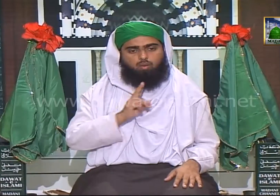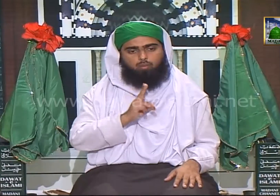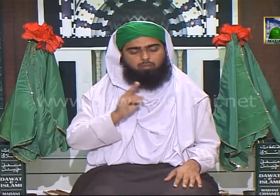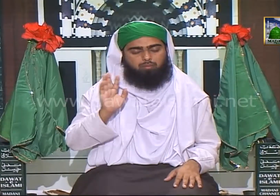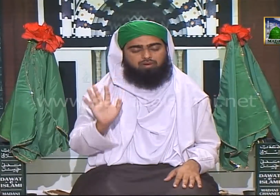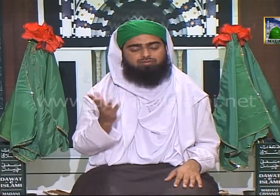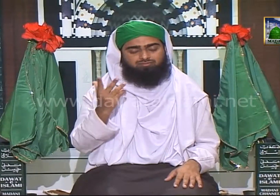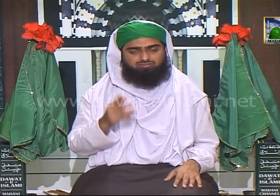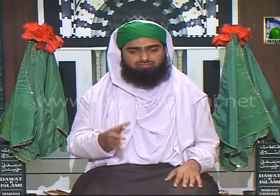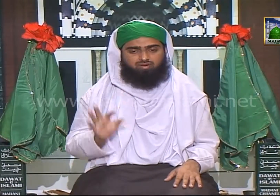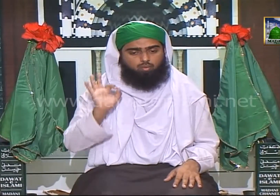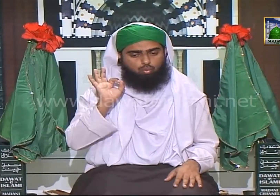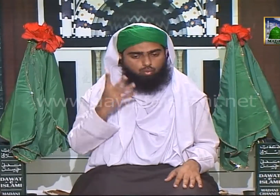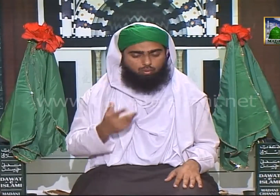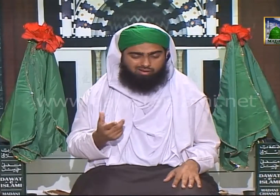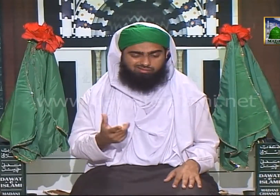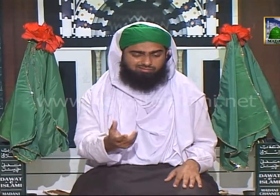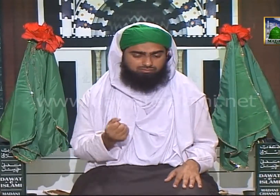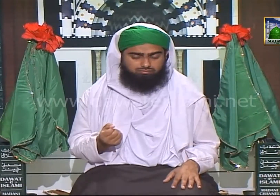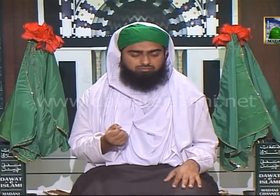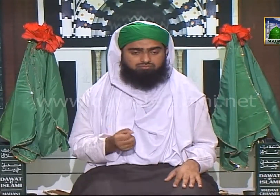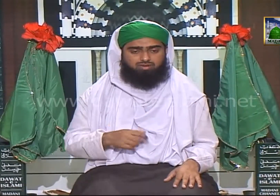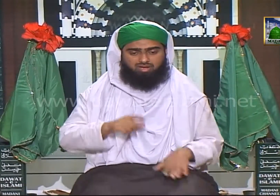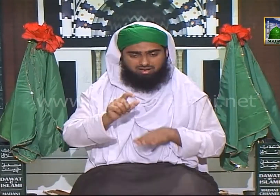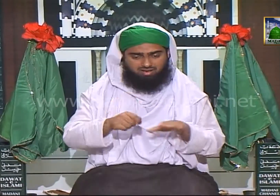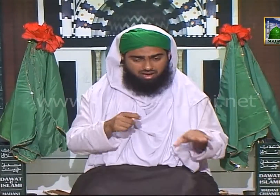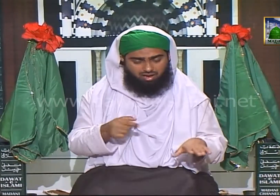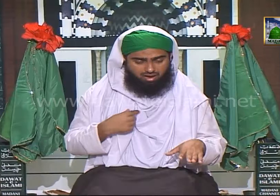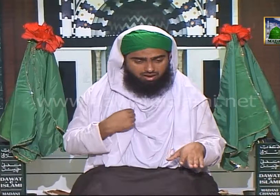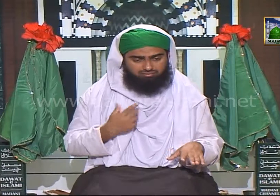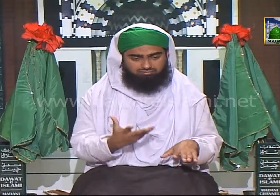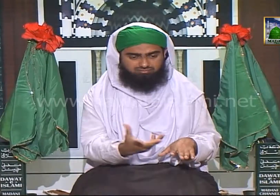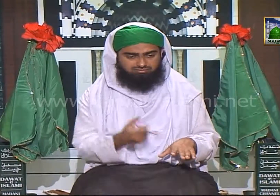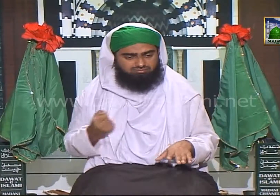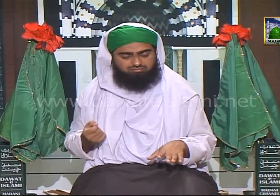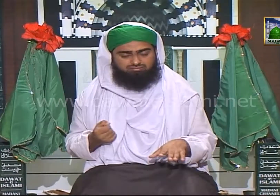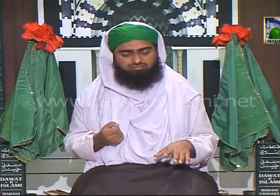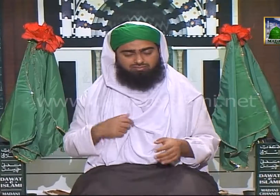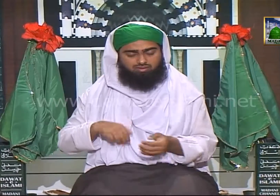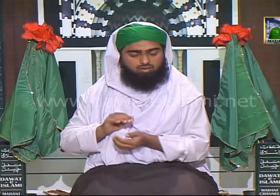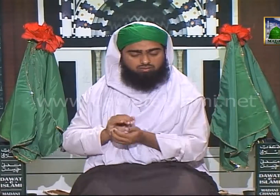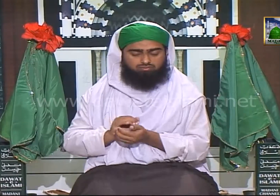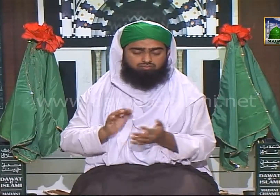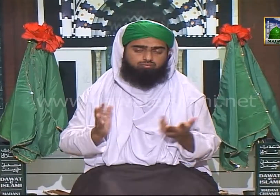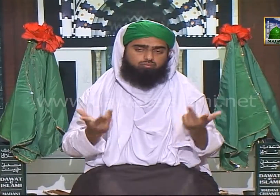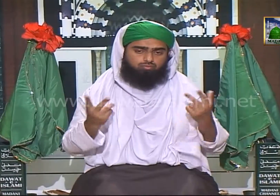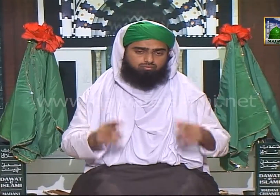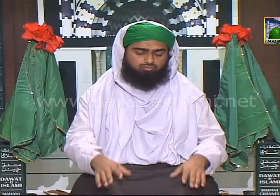نہ چرائے وہ سنار نہیں، کپڑا نہ چرائے وہ درزی نہیں، تو اگر کوئی ایسا درزی ہے تو پھر وہ ادریسی سنت پر نہیں، یہ